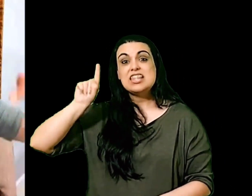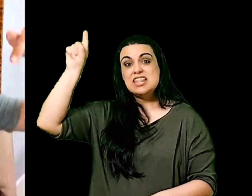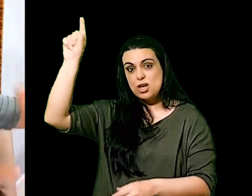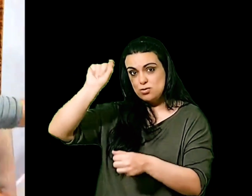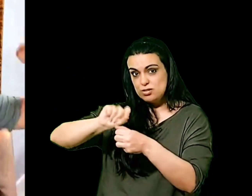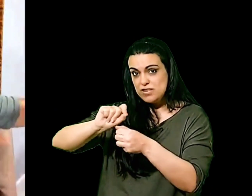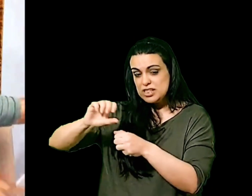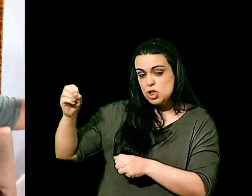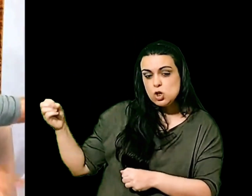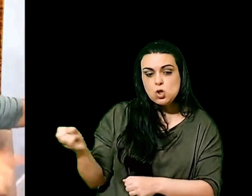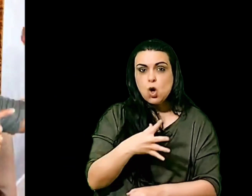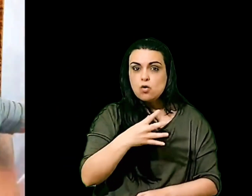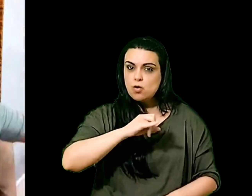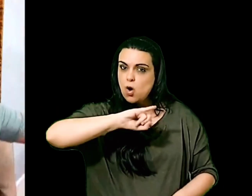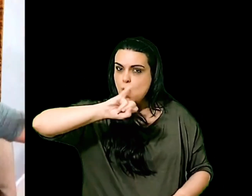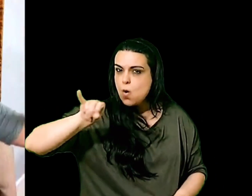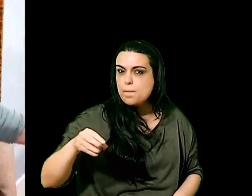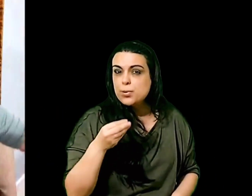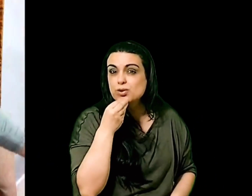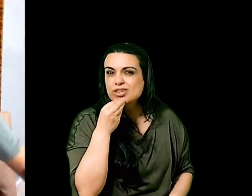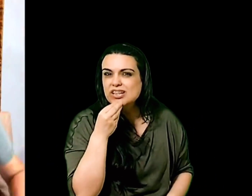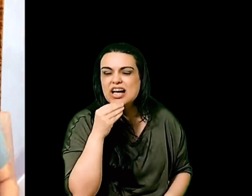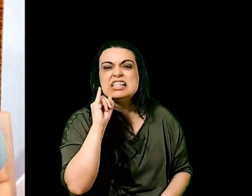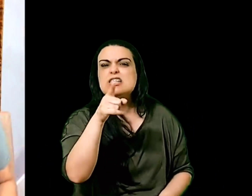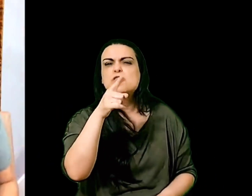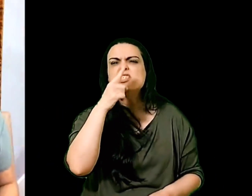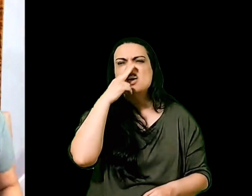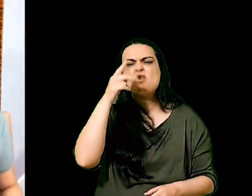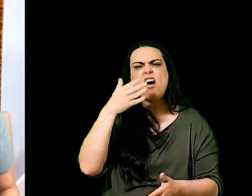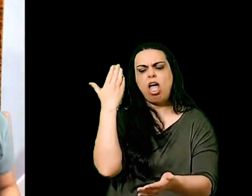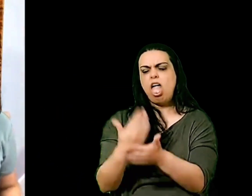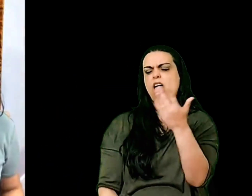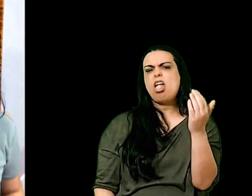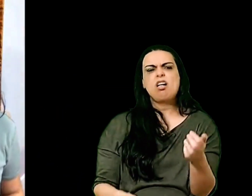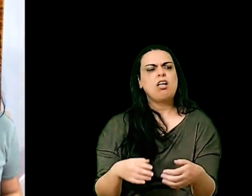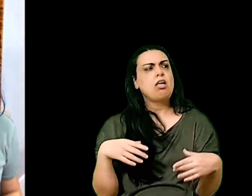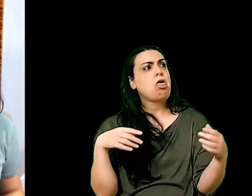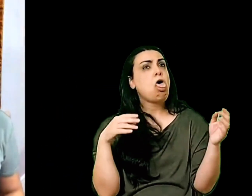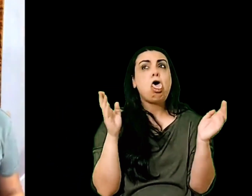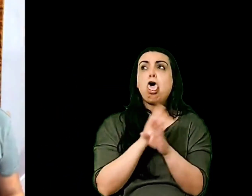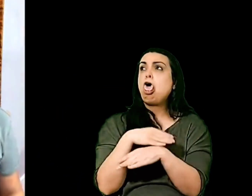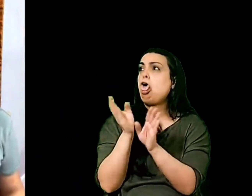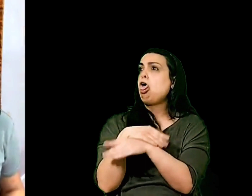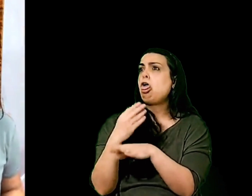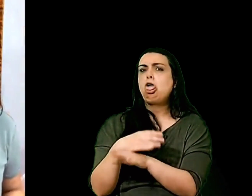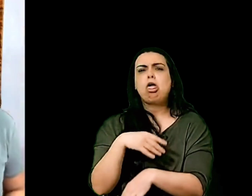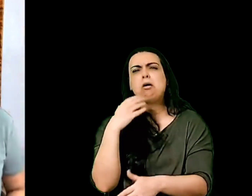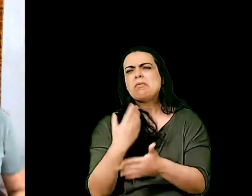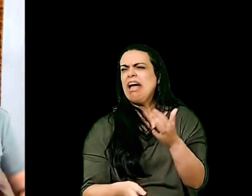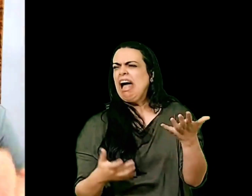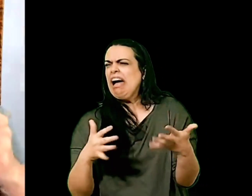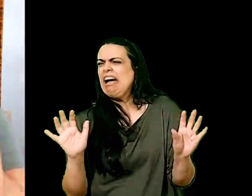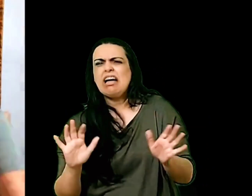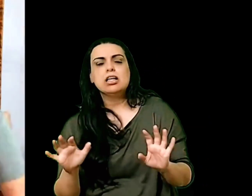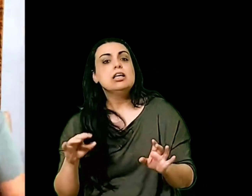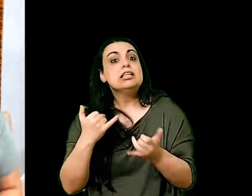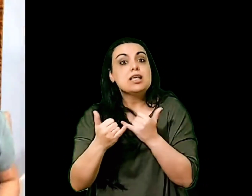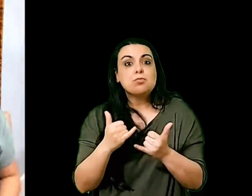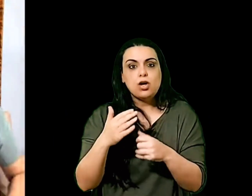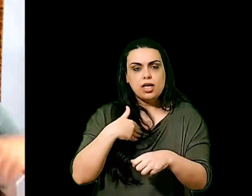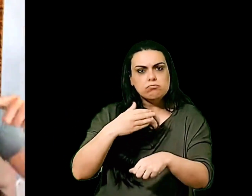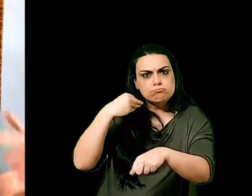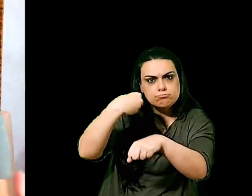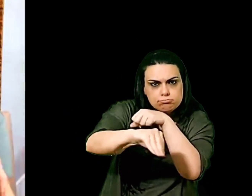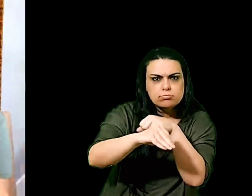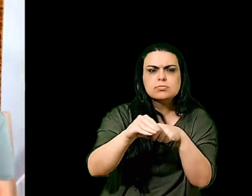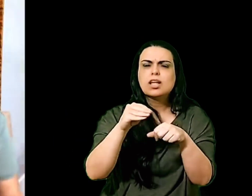você vai ver que isso que eu estou fazendo de novo, nessa oportunidade, se você não negligenciar o comando, as